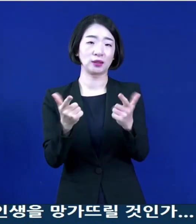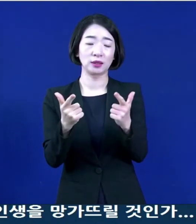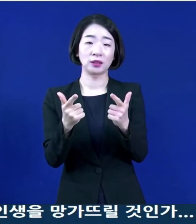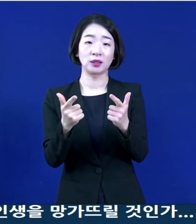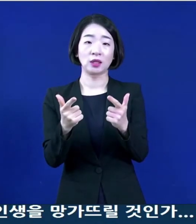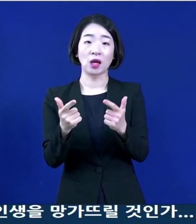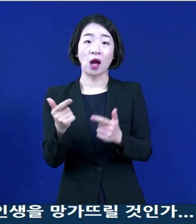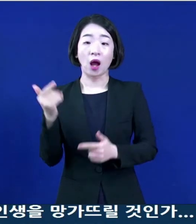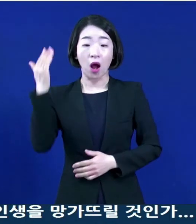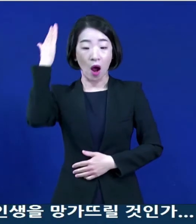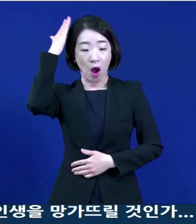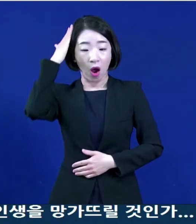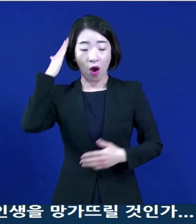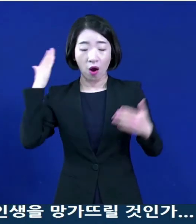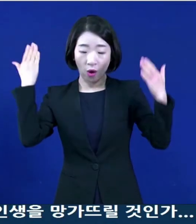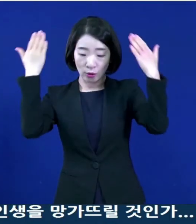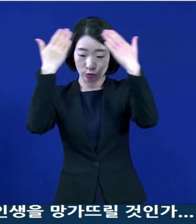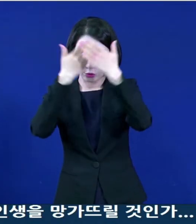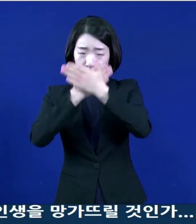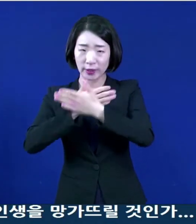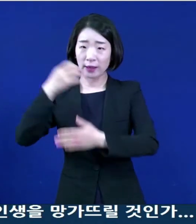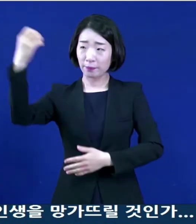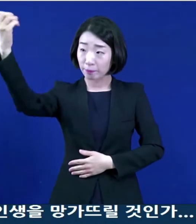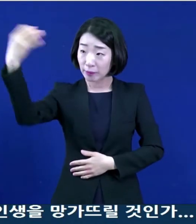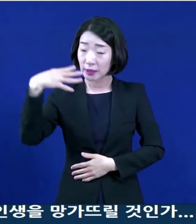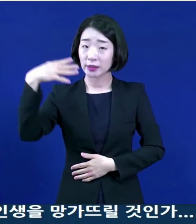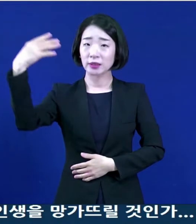어둠에 빛을 비추어 주시는 말씀을 하는 겁니다.